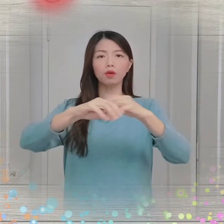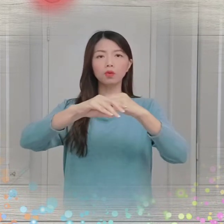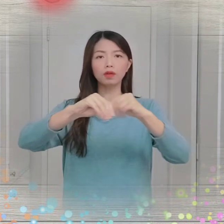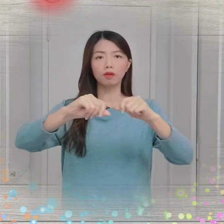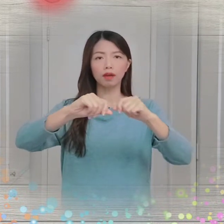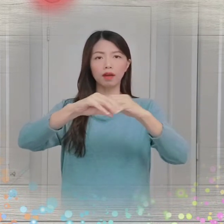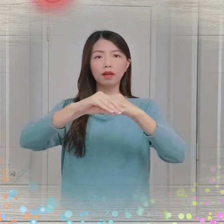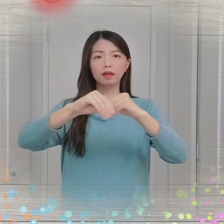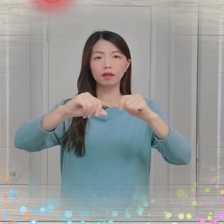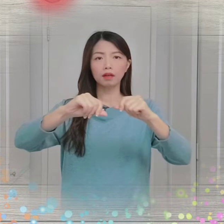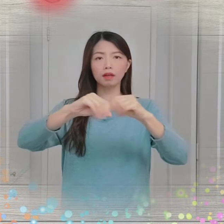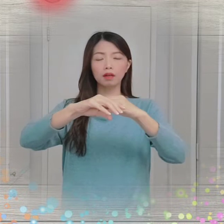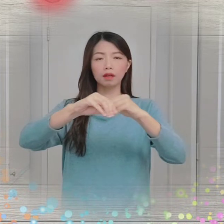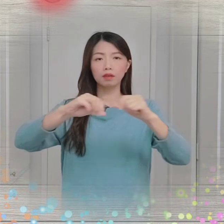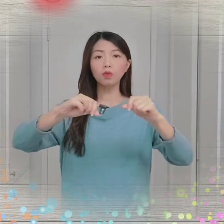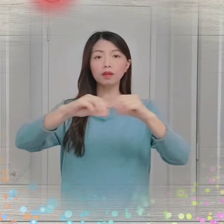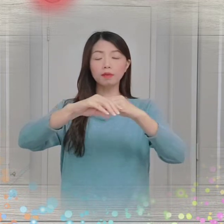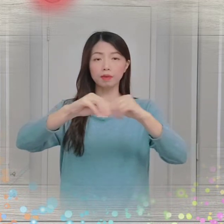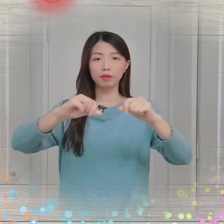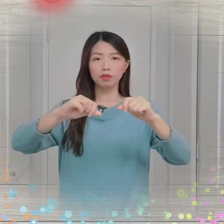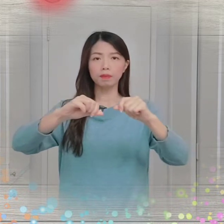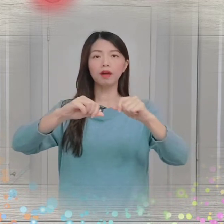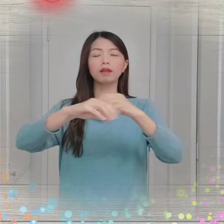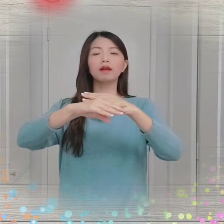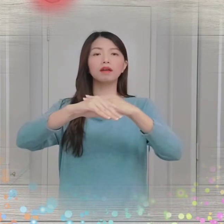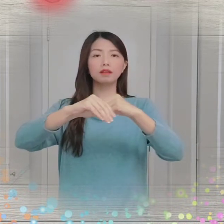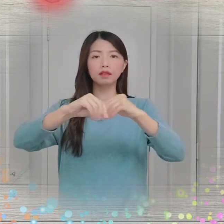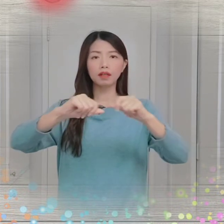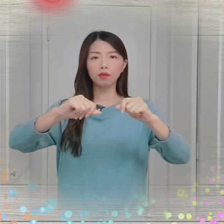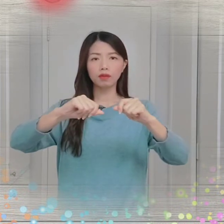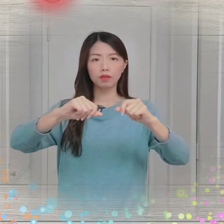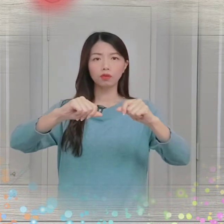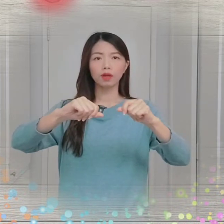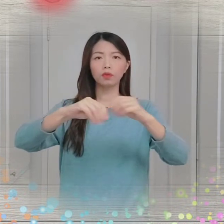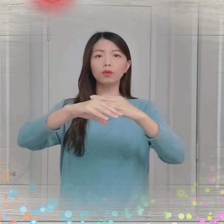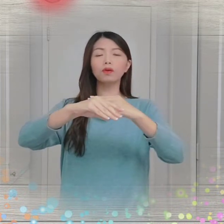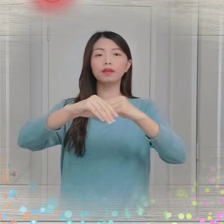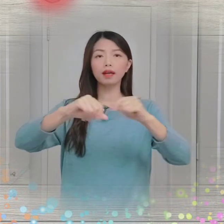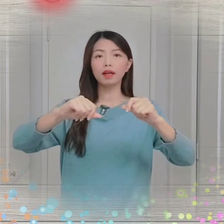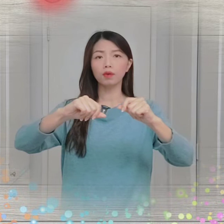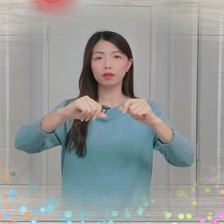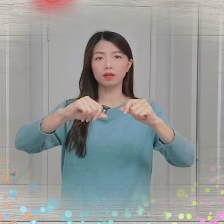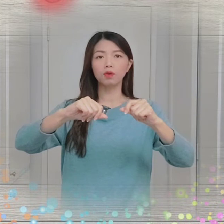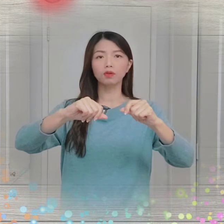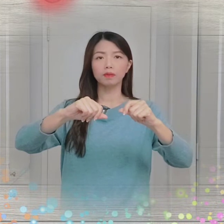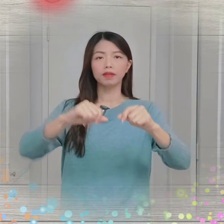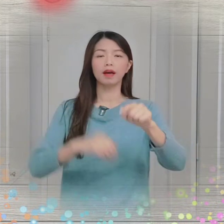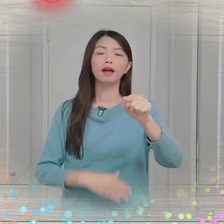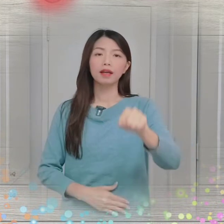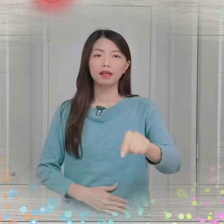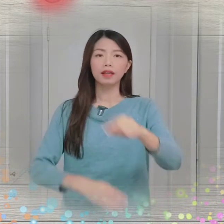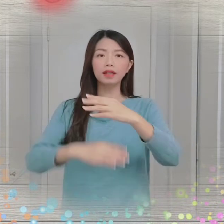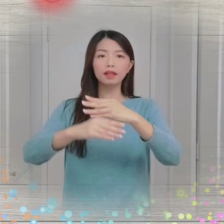해서 손을 이렇게 손끝을 비벼주시면 흙이라고 한 뜻의 수어도 되고 땅이라고 한 뜻의 수어도